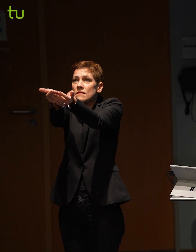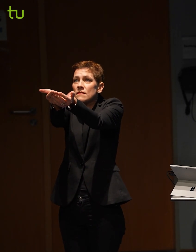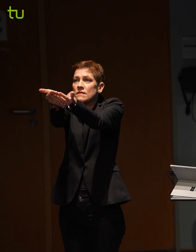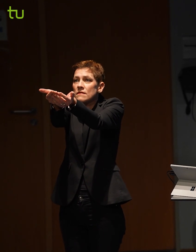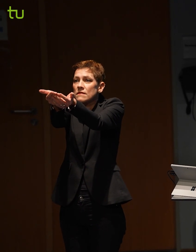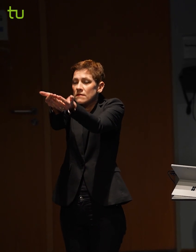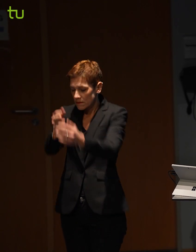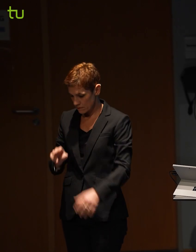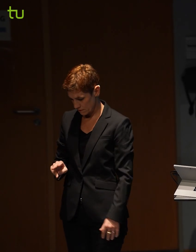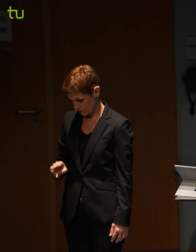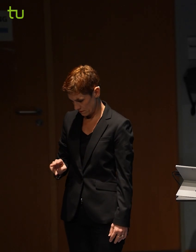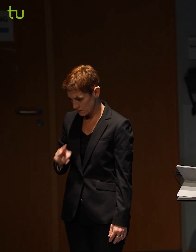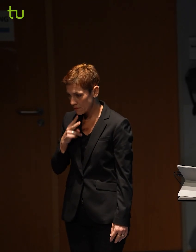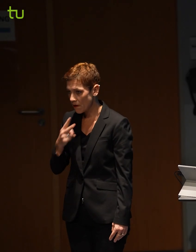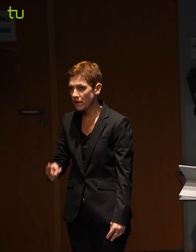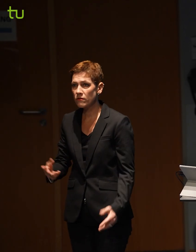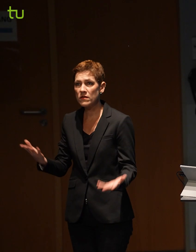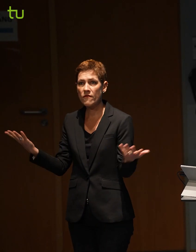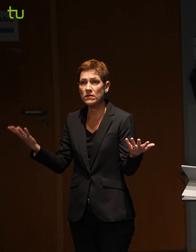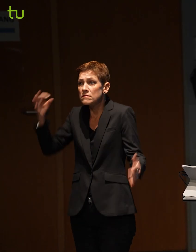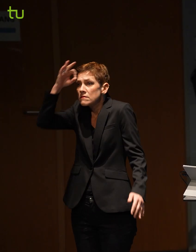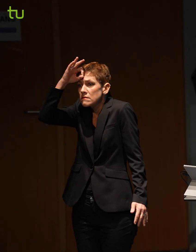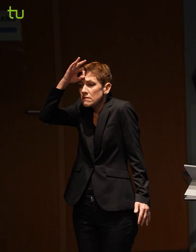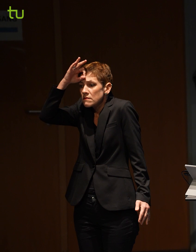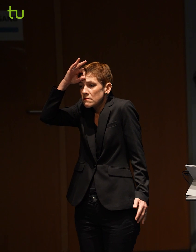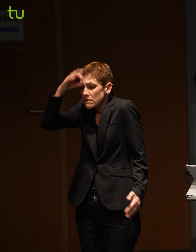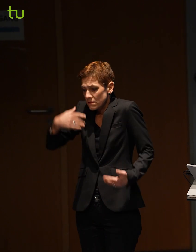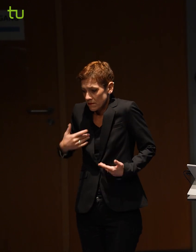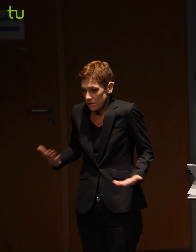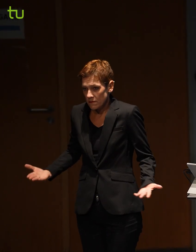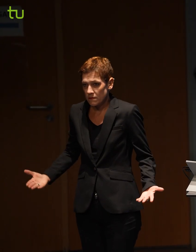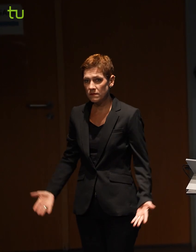Was konnte ich dem Kind antworten? Ich weiß es doch selbst nicht besser.